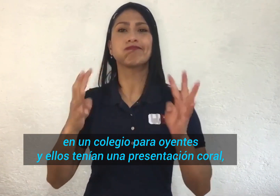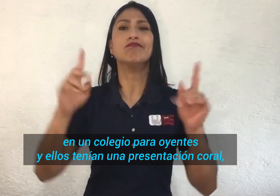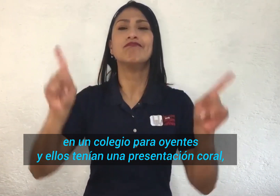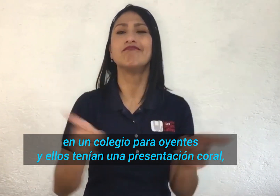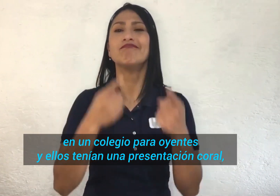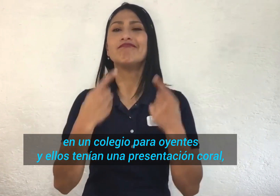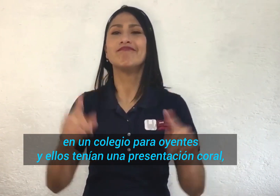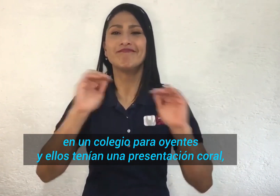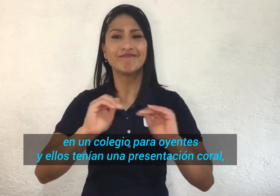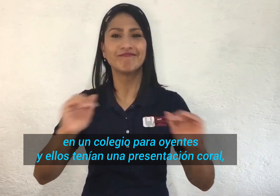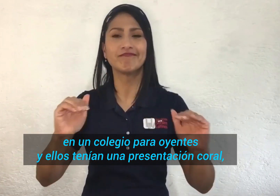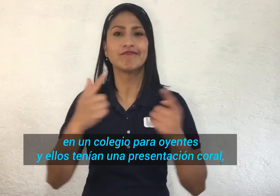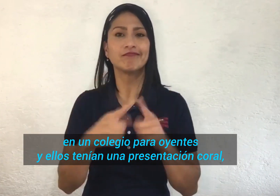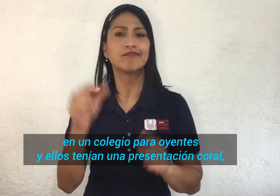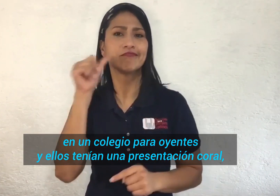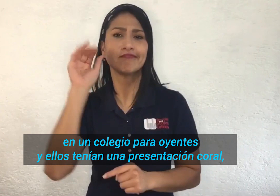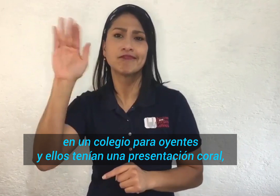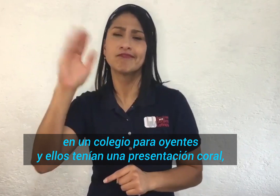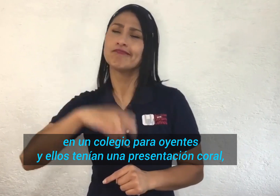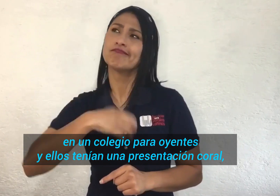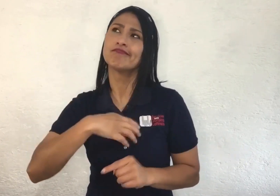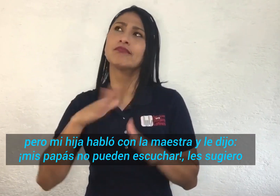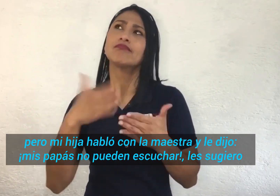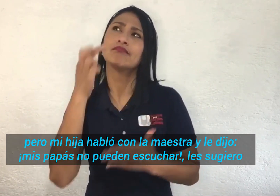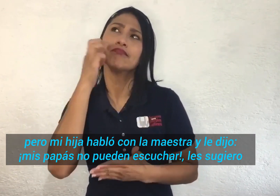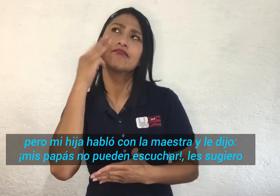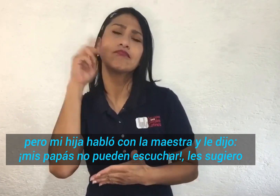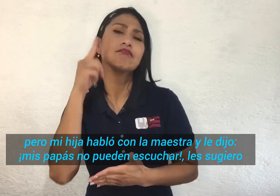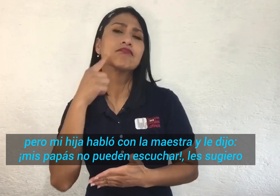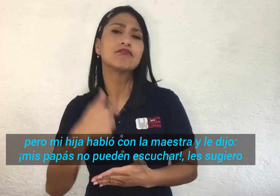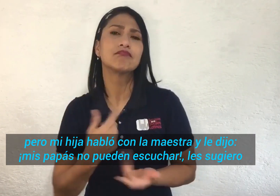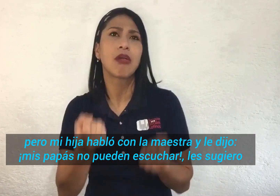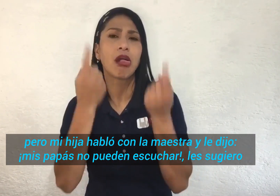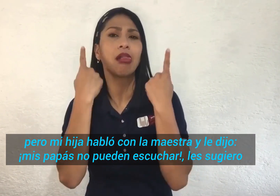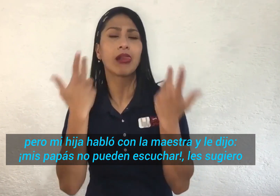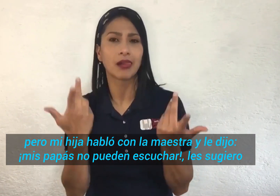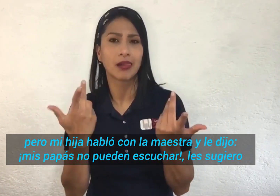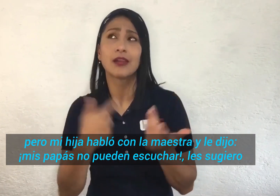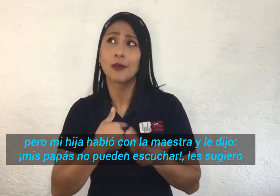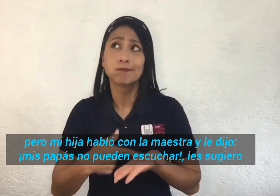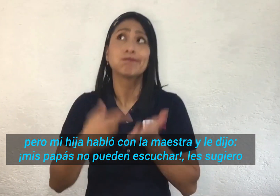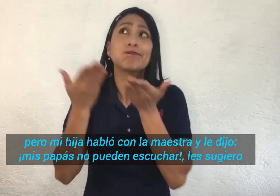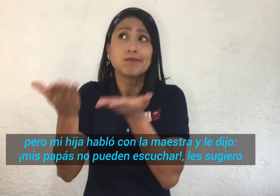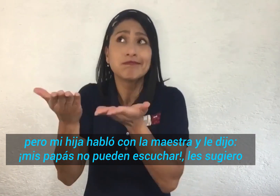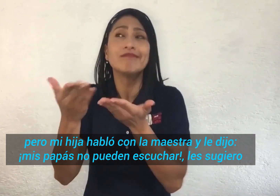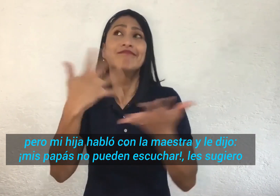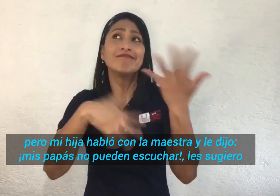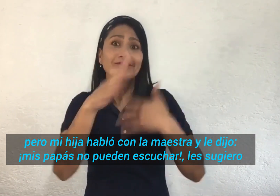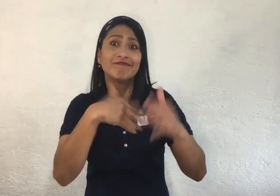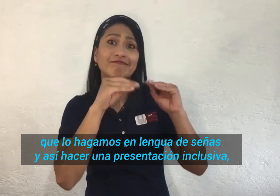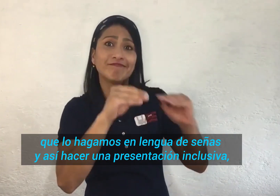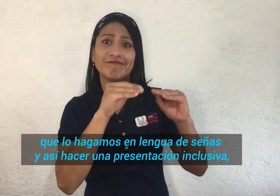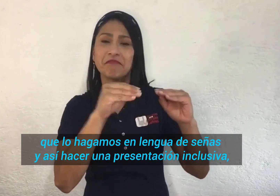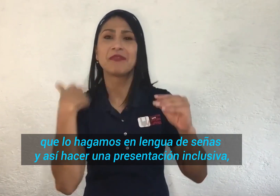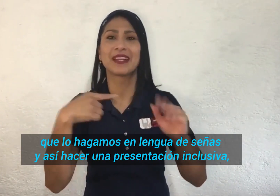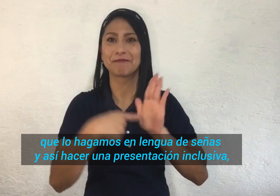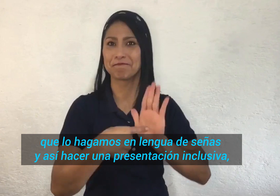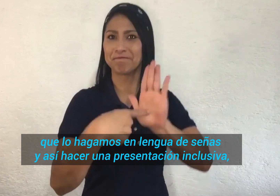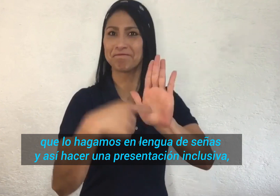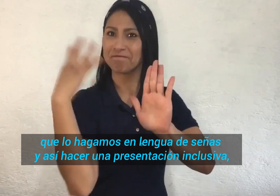y ellos tenían una presentación coral. Pero mi hija habló con la maestra y le dijo: mis papás no pueden escuchar, les sugiero que lo hagamos en lengua de